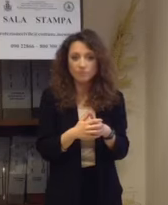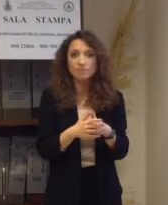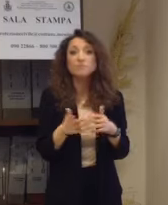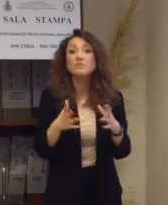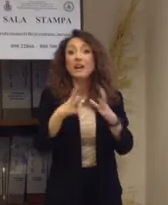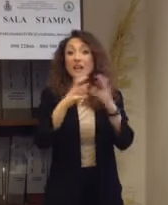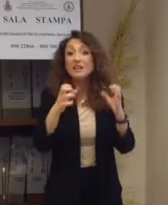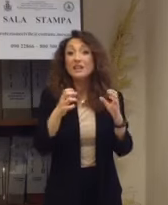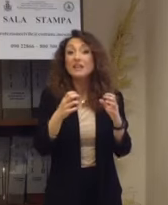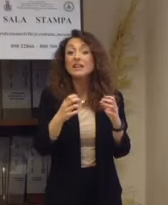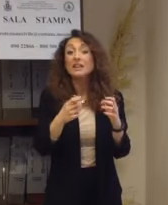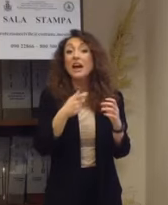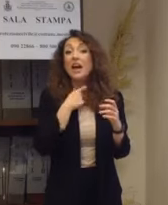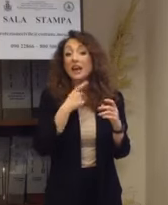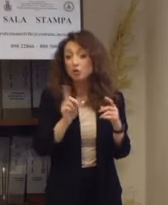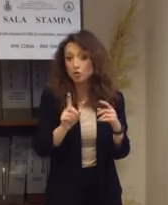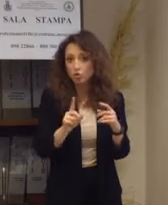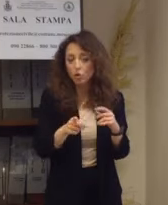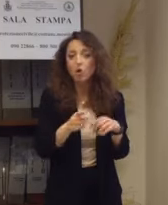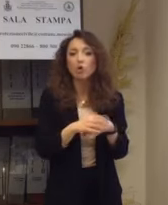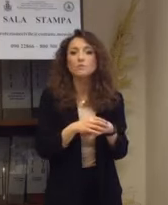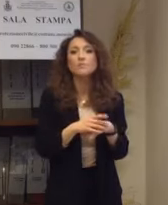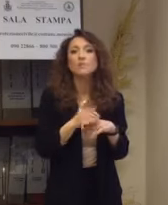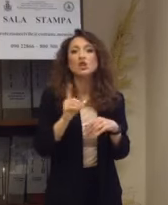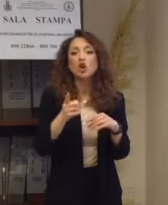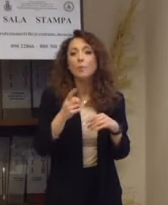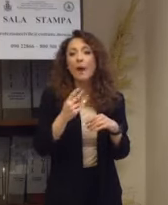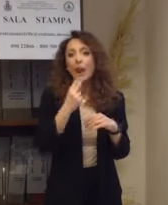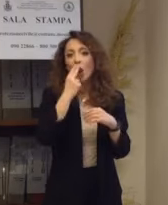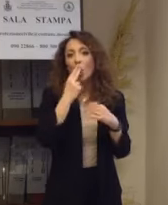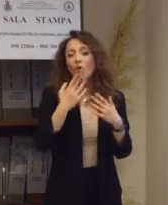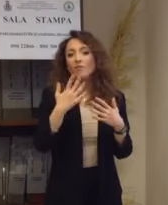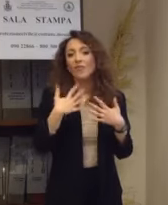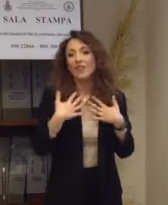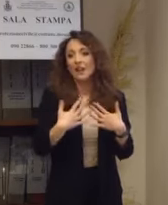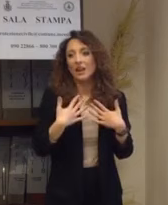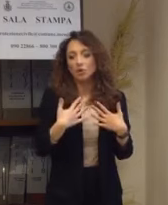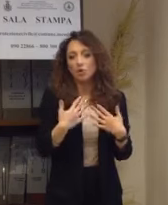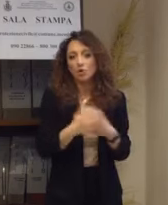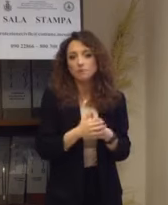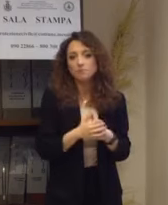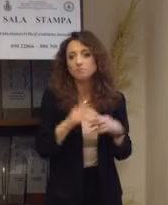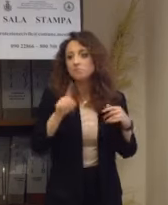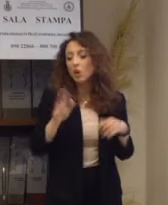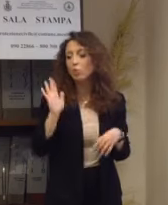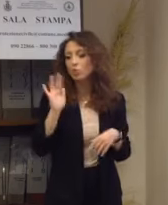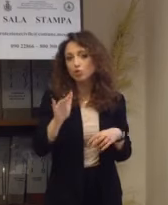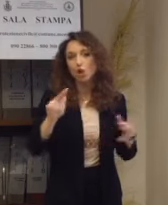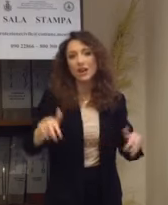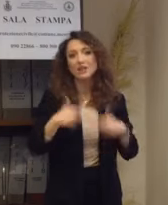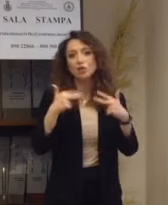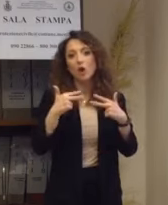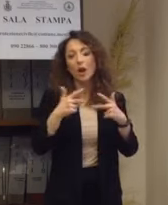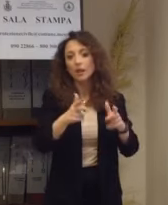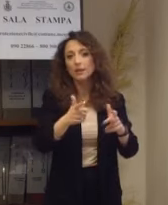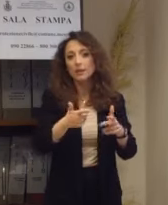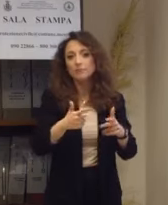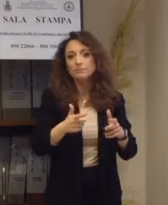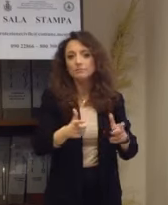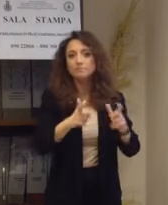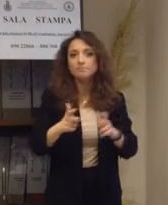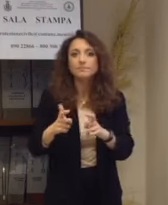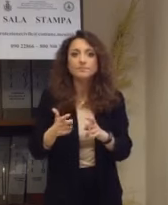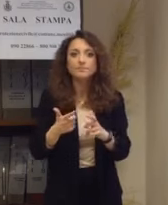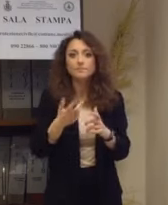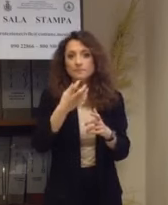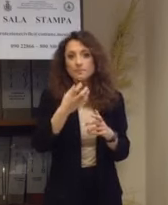e Giacopello Carni, avevamo detto ieri il ventilatore, e poi i ristoranti che giornalmente ci forniscono i pasti caldi, quindi l'Urban